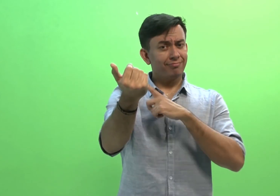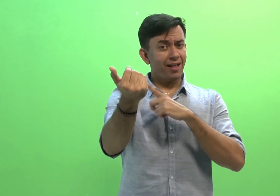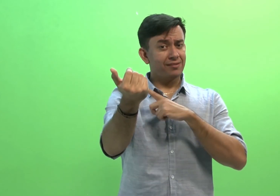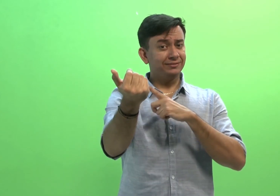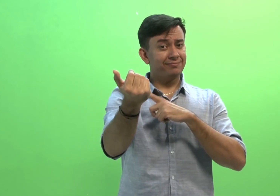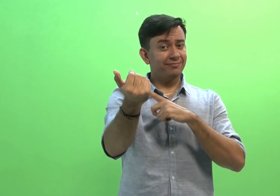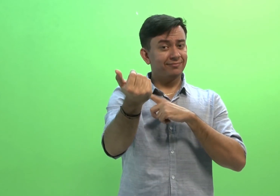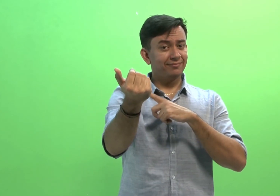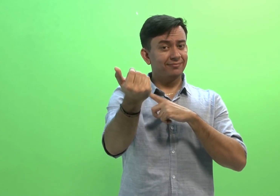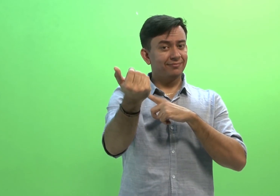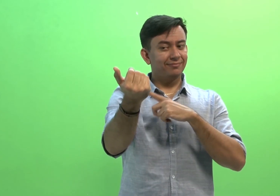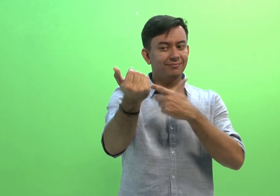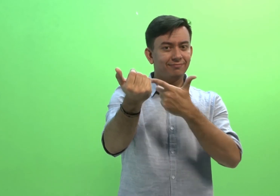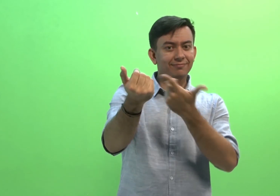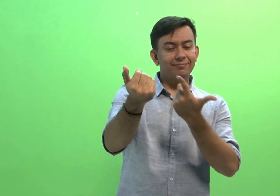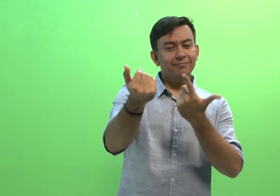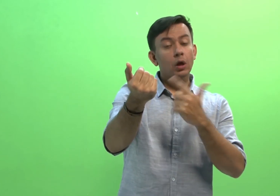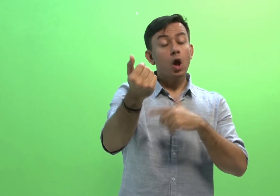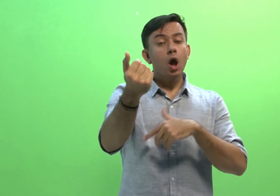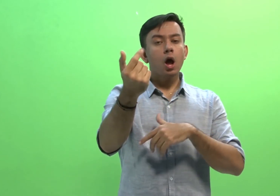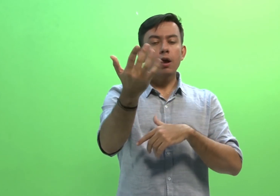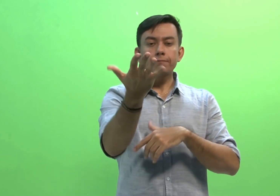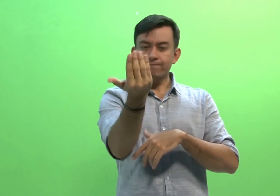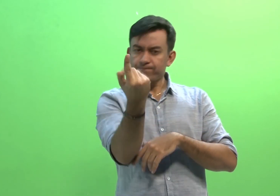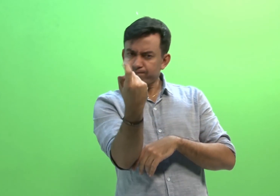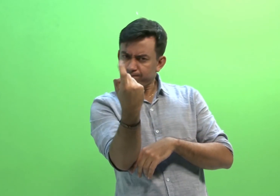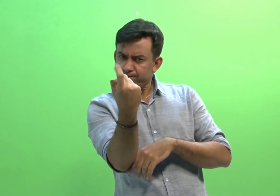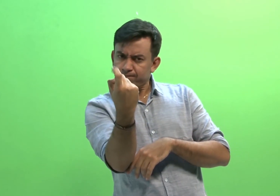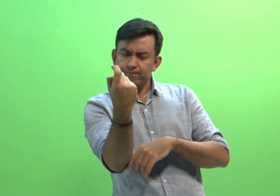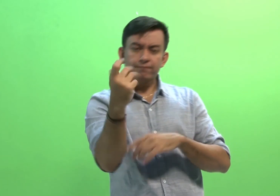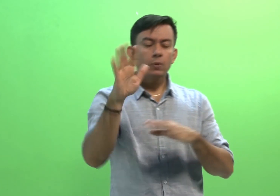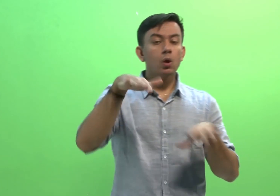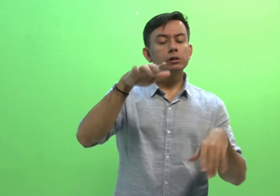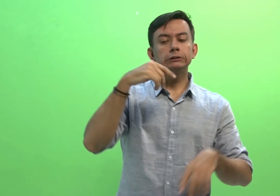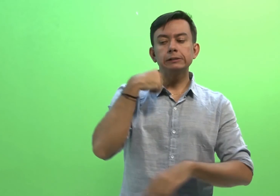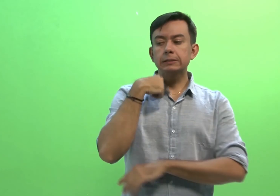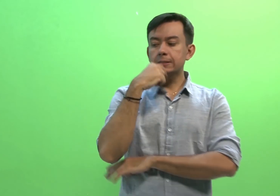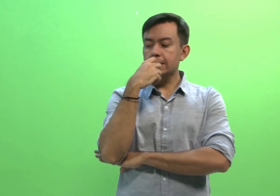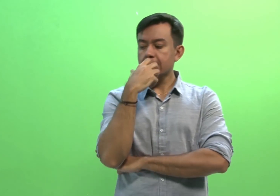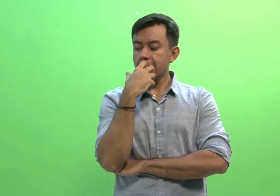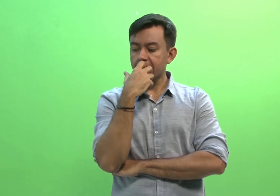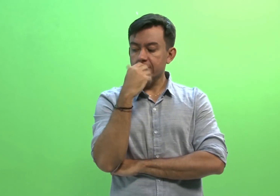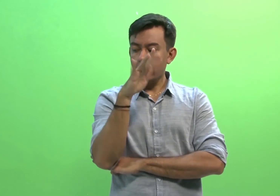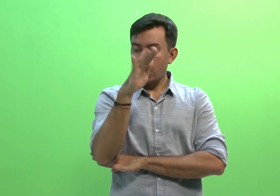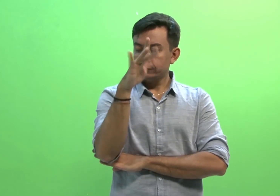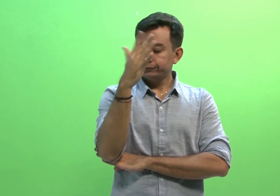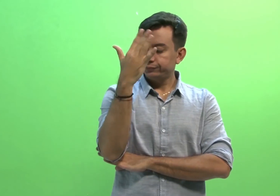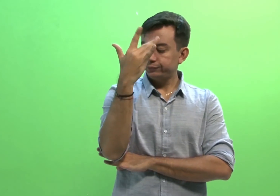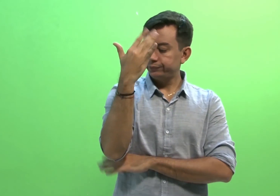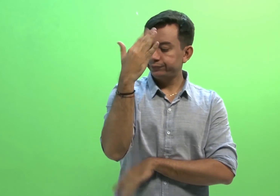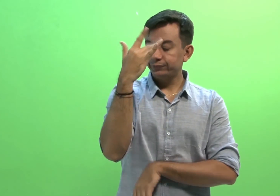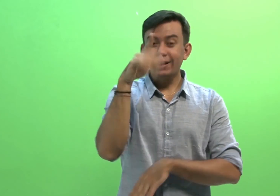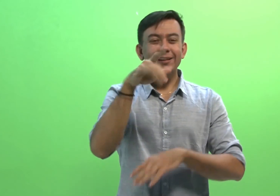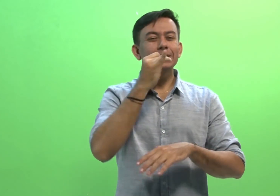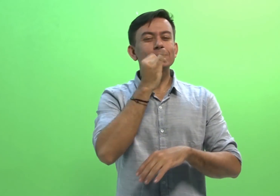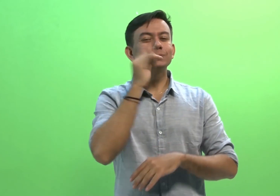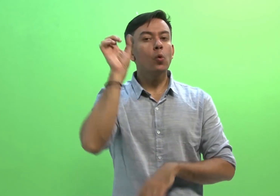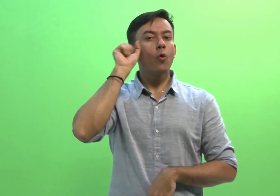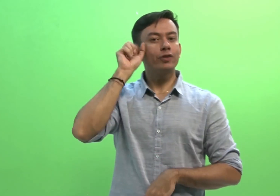um gesto. Você está chamando. Vem aqui. E eu posso dizer, os